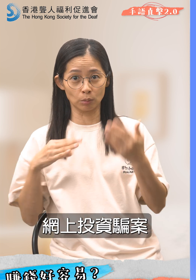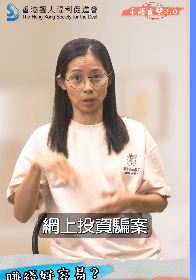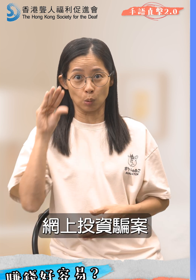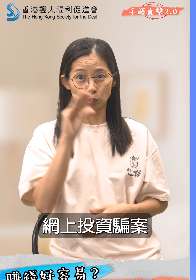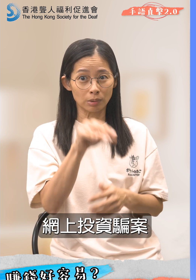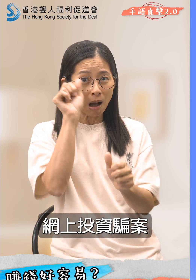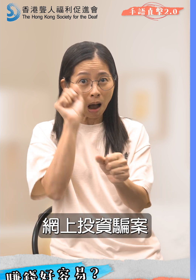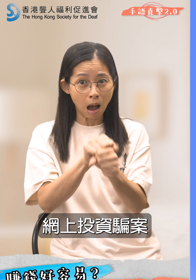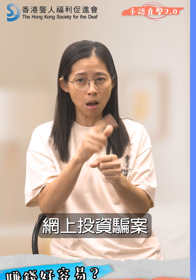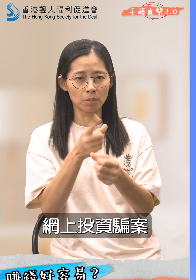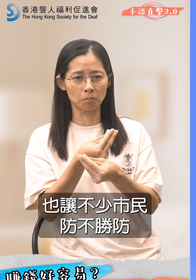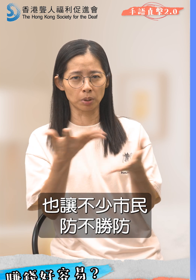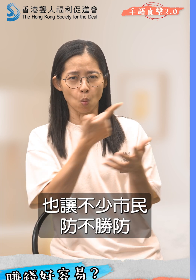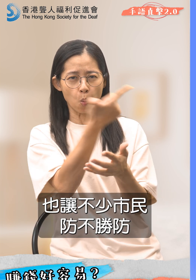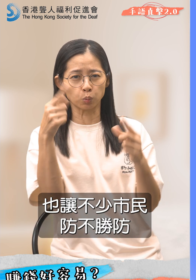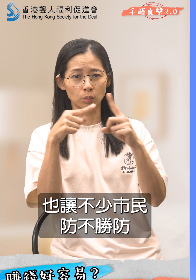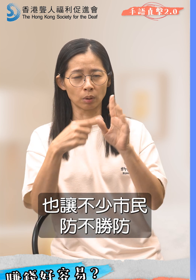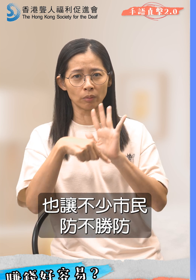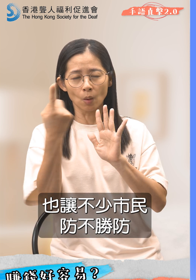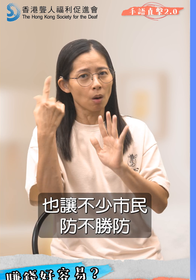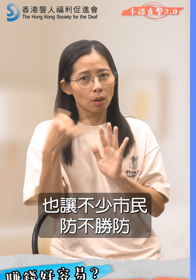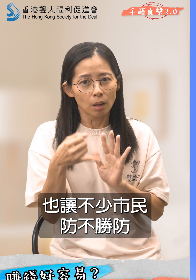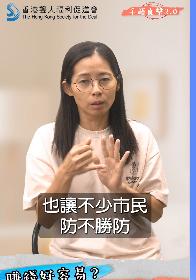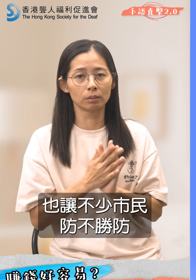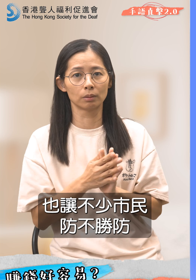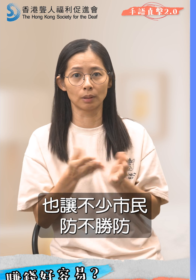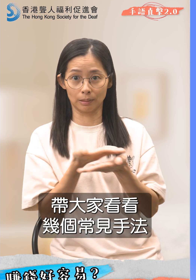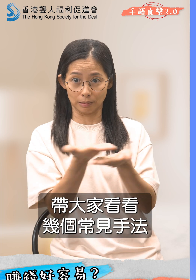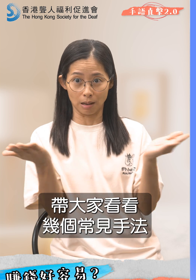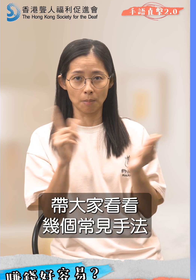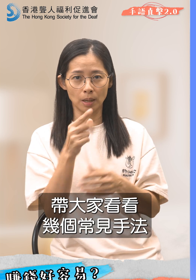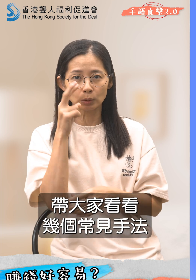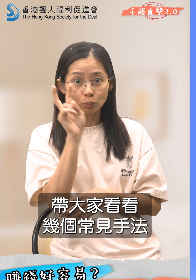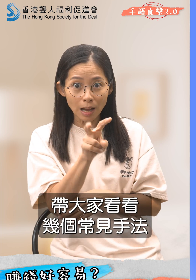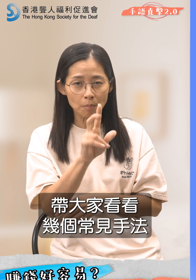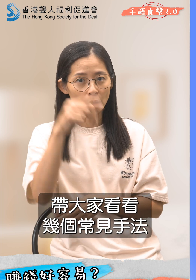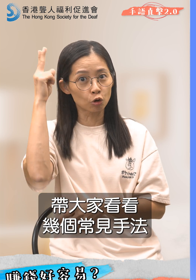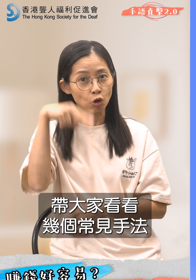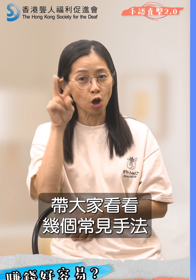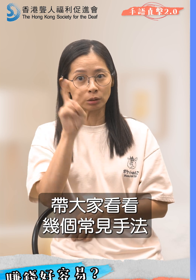資騙案亦都有唔少市民防不勝防。帶大家睇下幾個常見嘅手